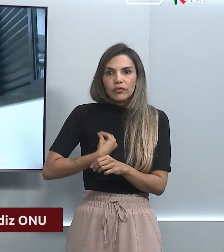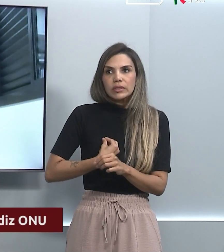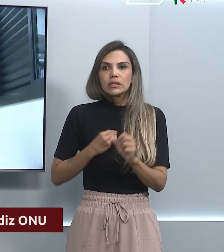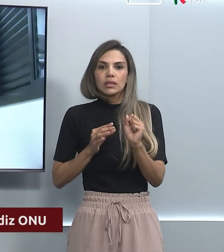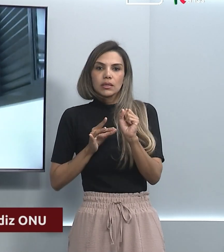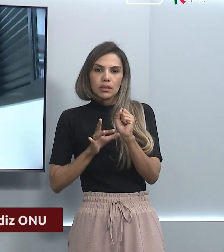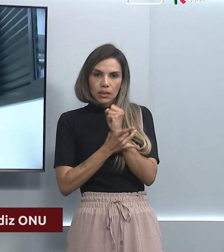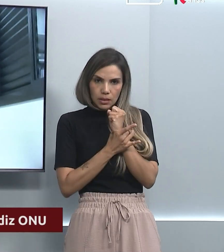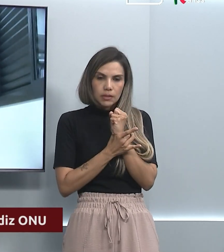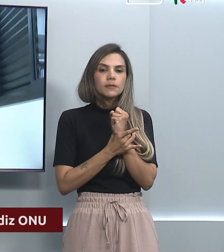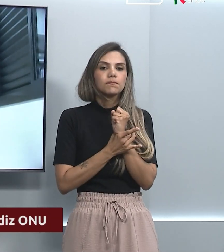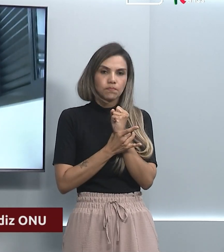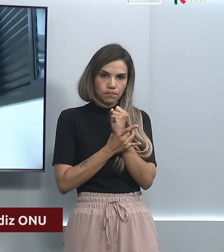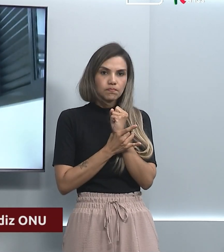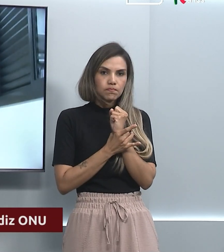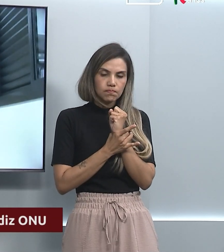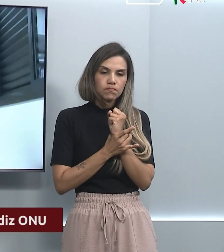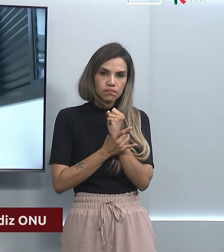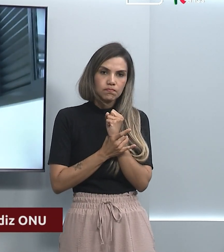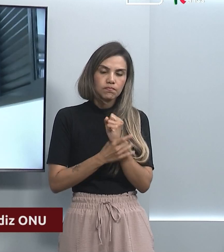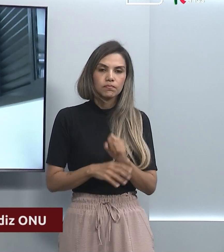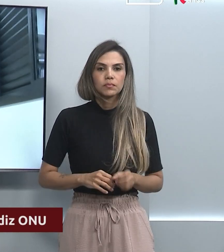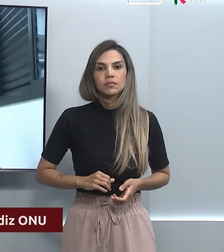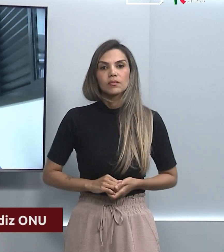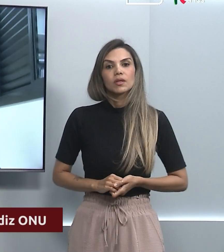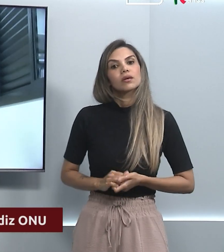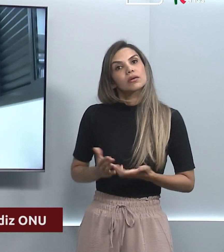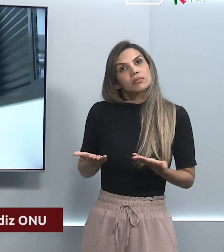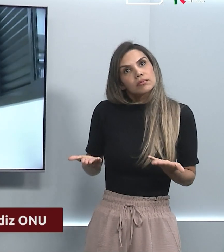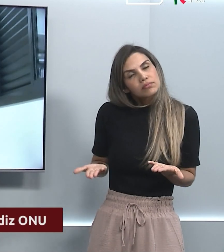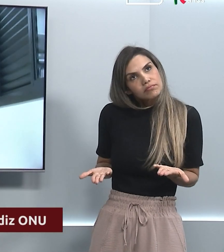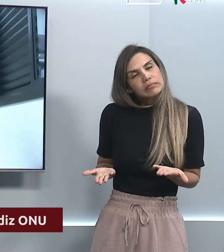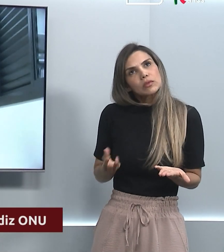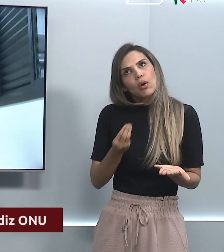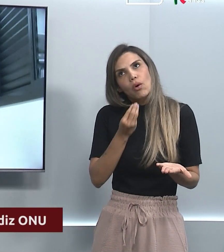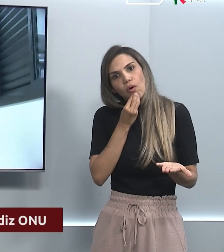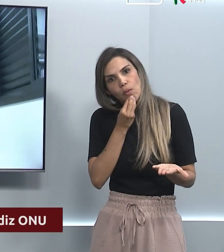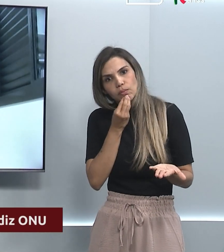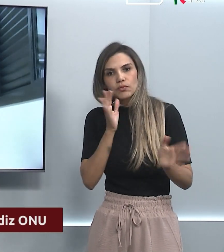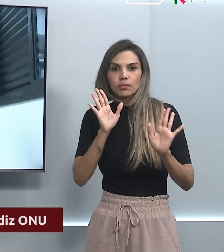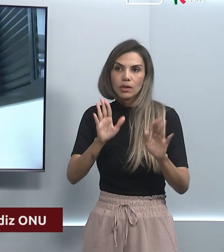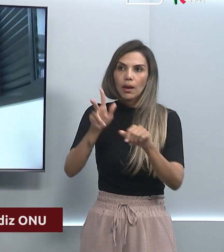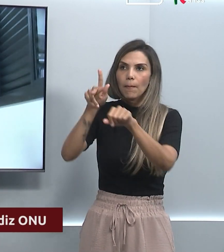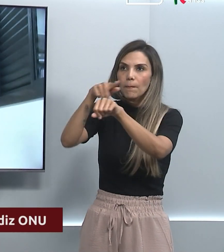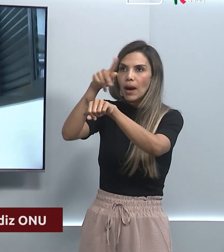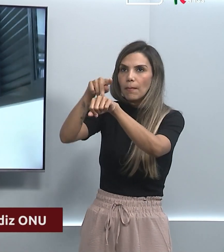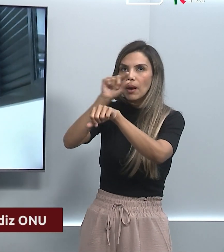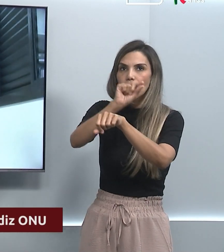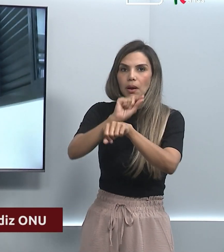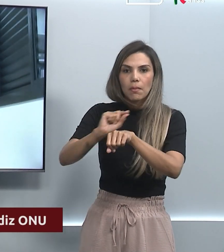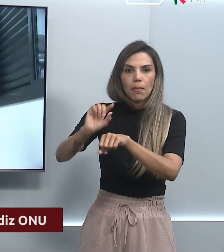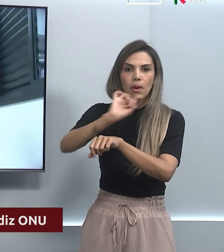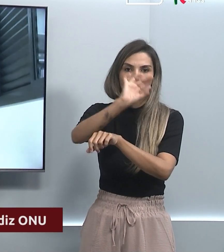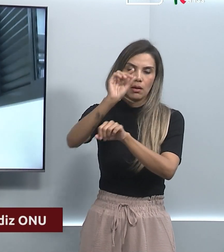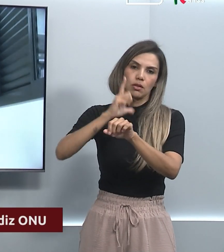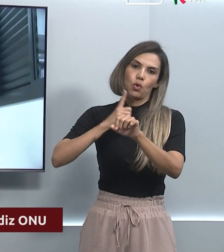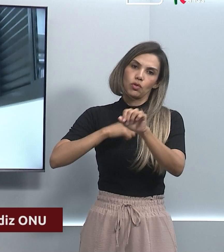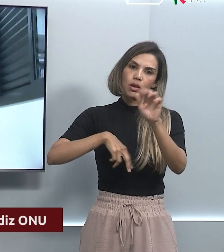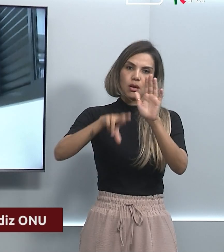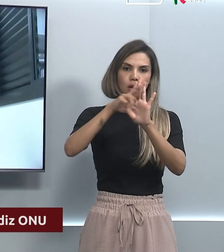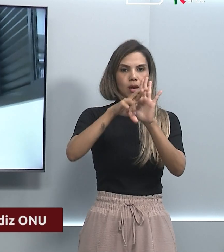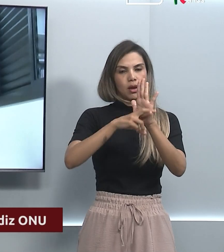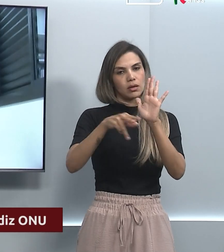segurança, garantir a sua sobrevivência. É lógico que cada país vai normatizar essa